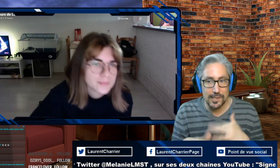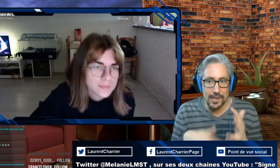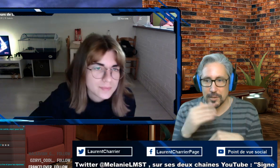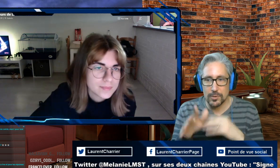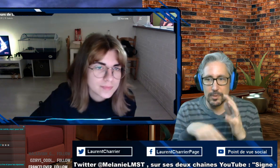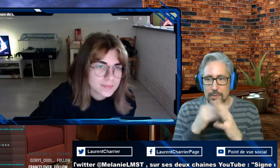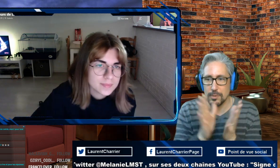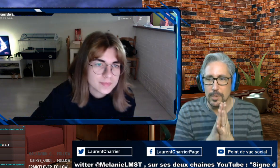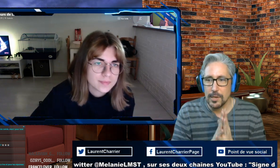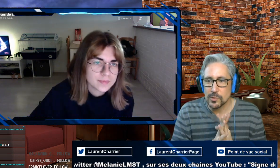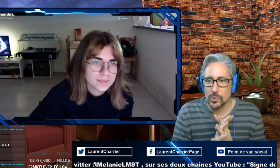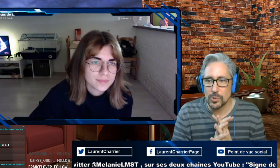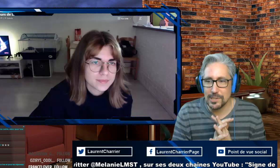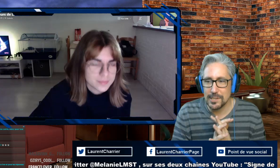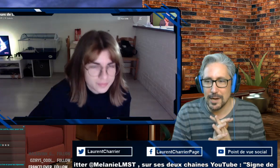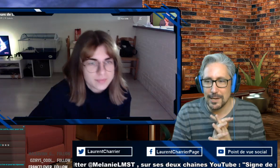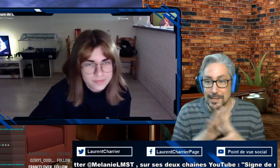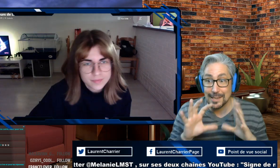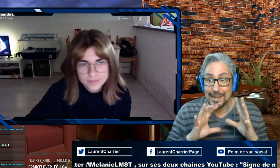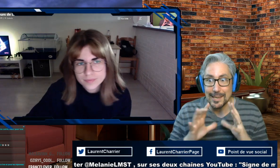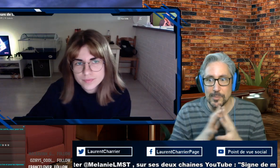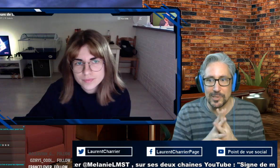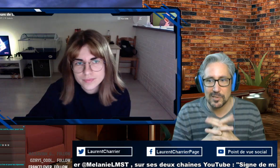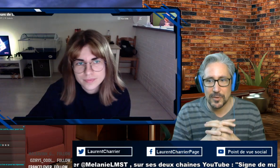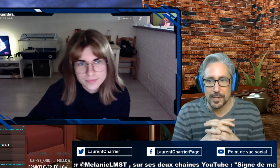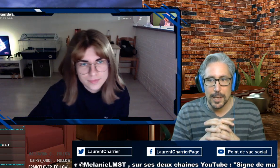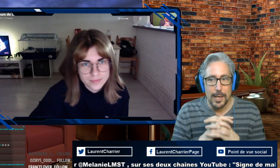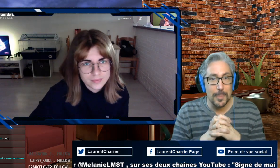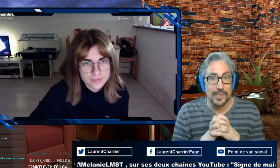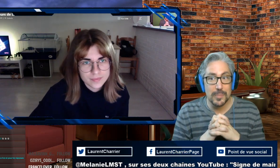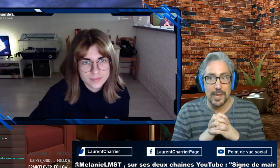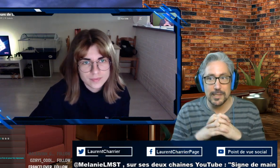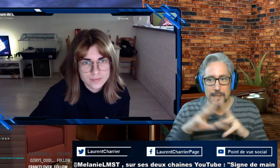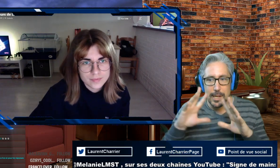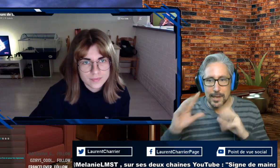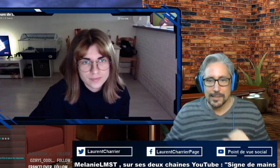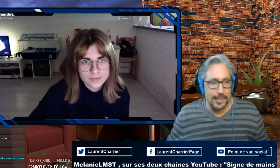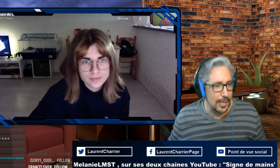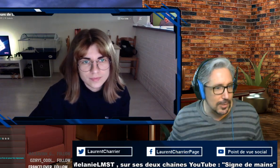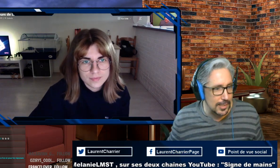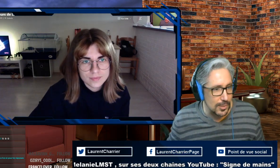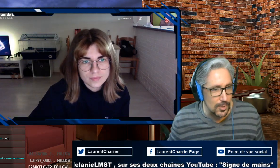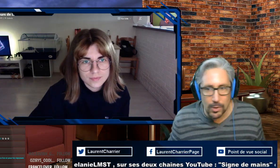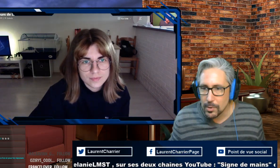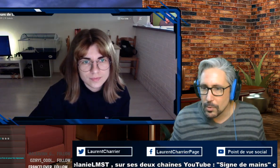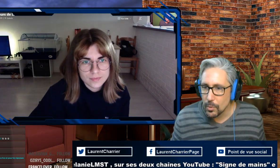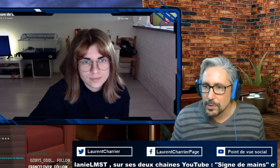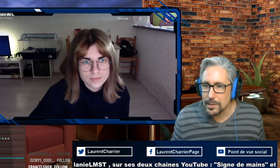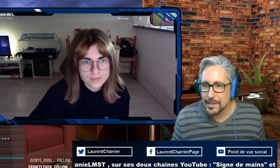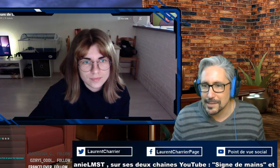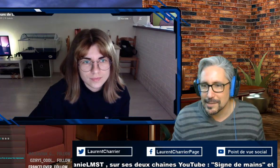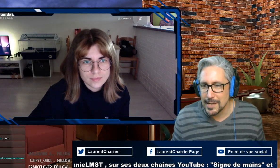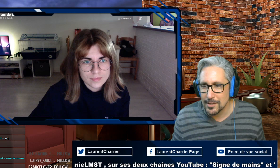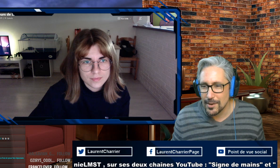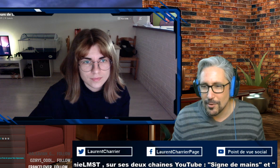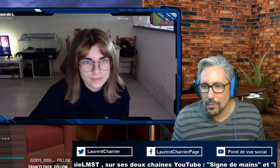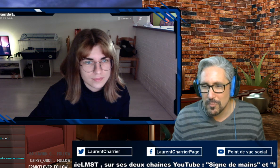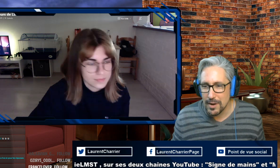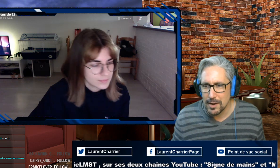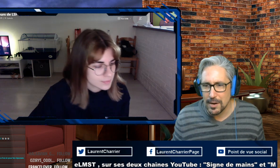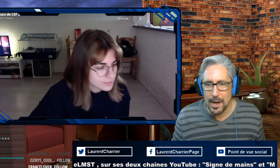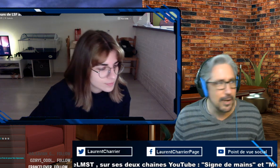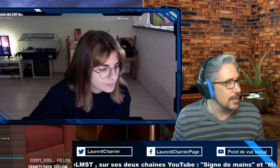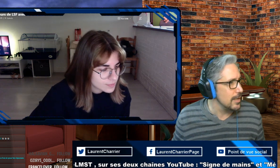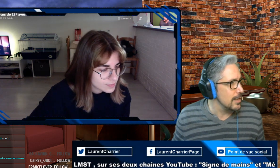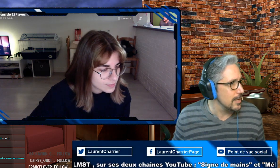pour enseigner avec son quotidien elle qui est très très spécifique. Merci Mélanie, restez quelques instants, on est une quinzaine, on